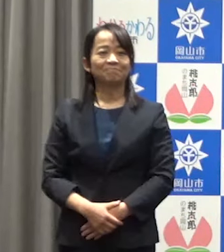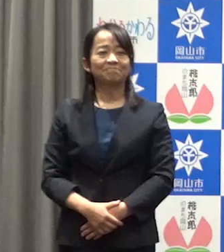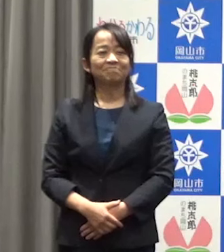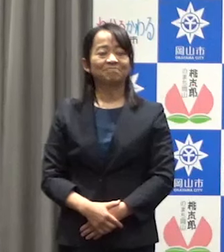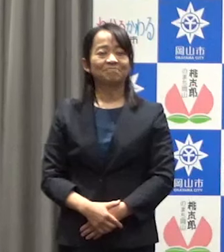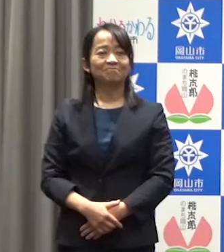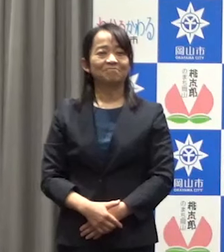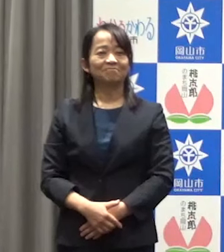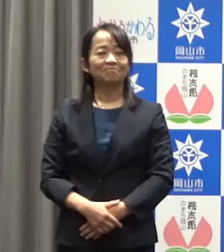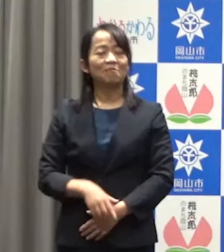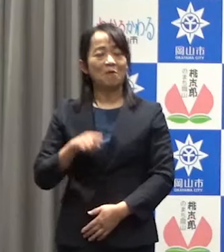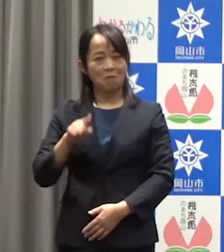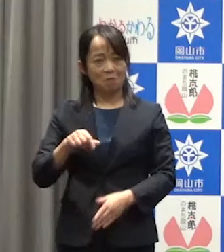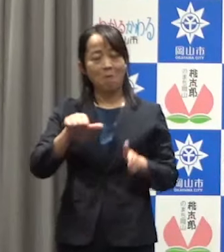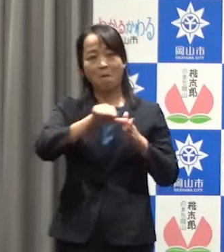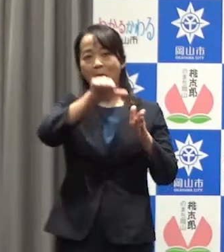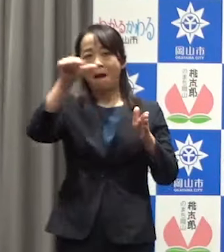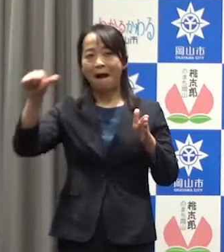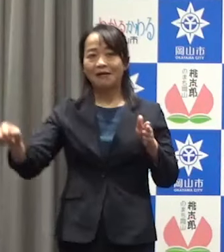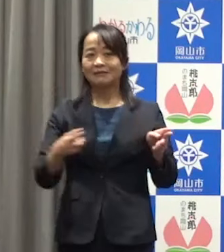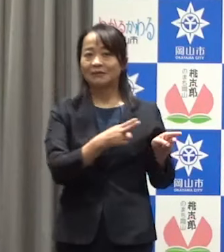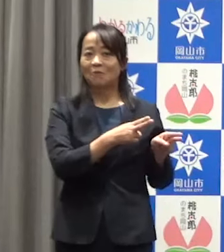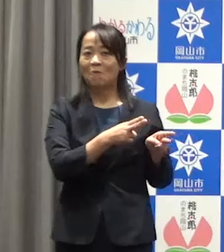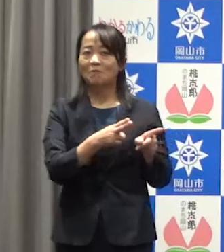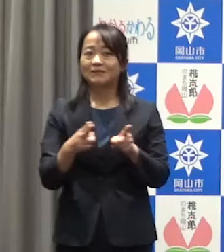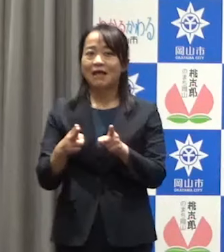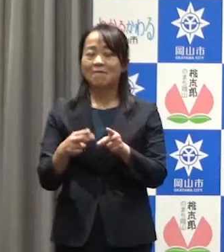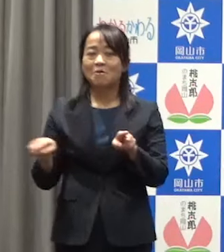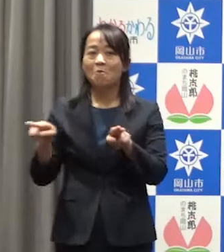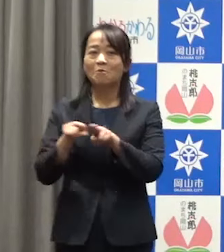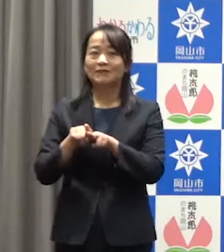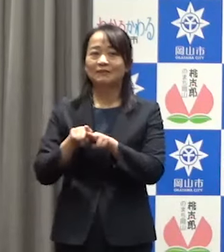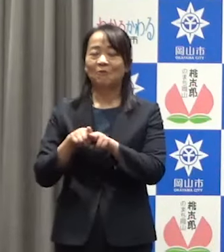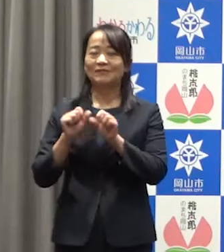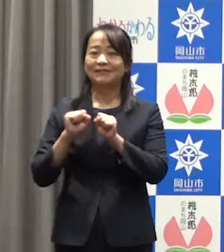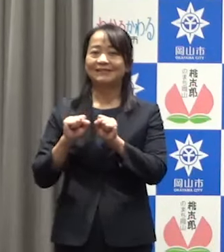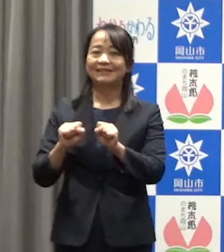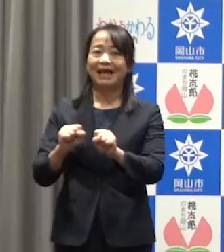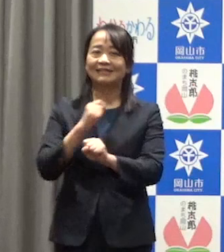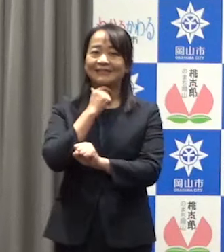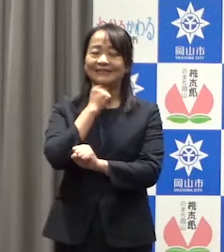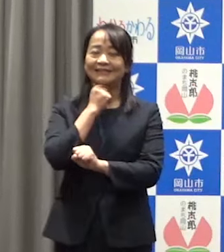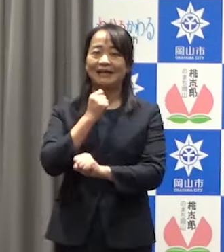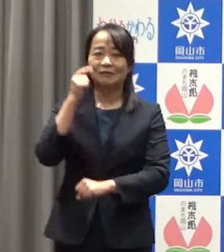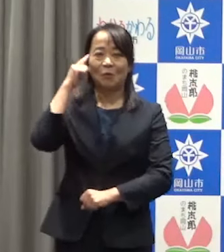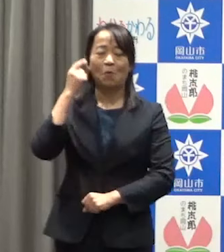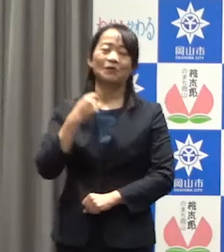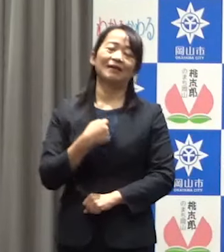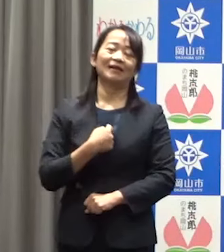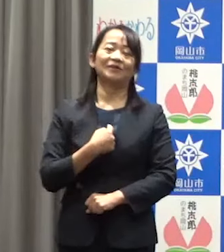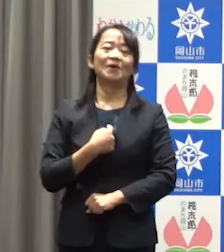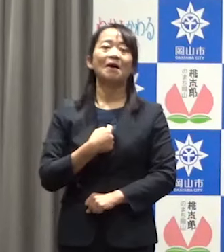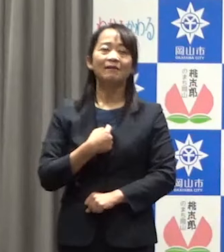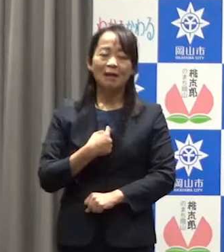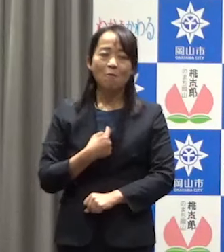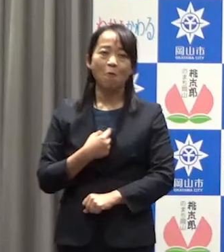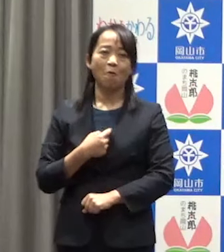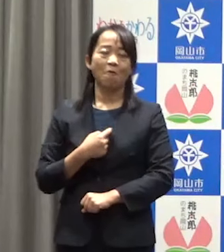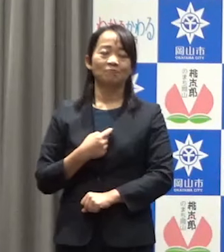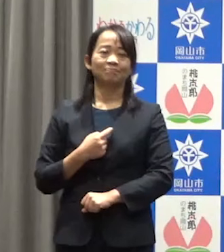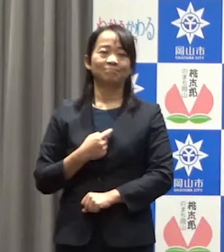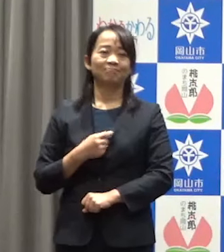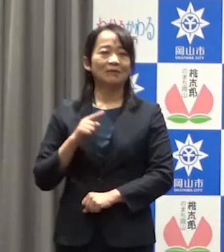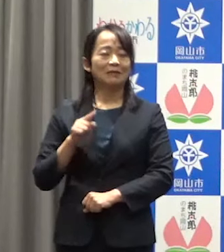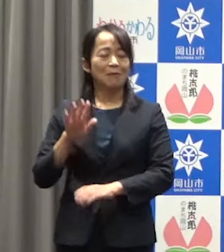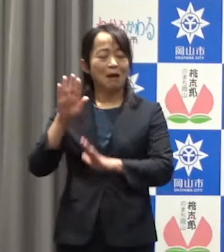あ、このアリーナの整備をやっていきたいと思うんですけれども、まあ、その状況によってどう判断していくかっていうのは